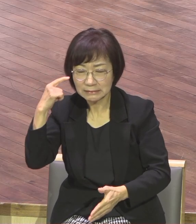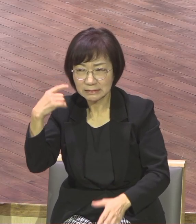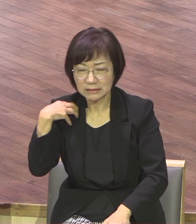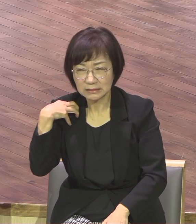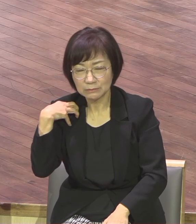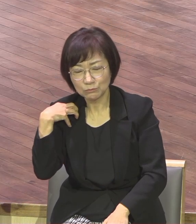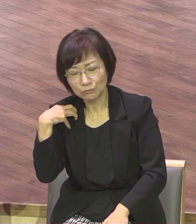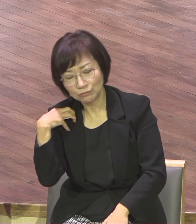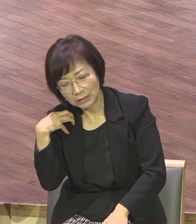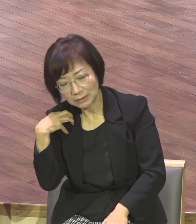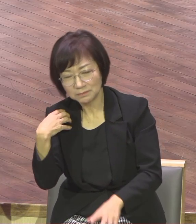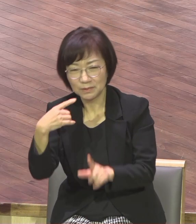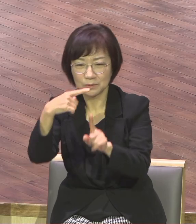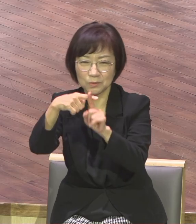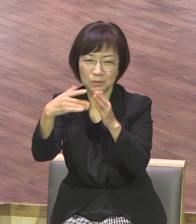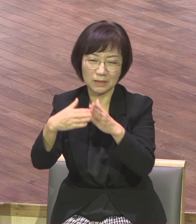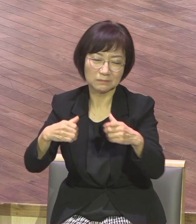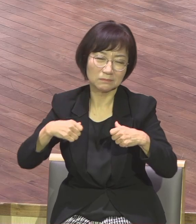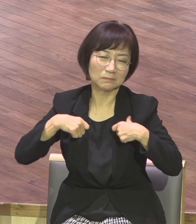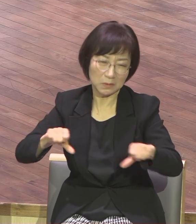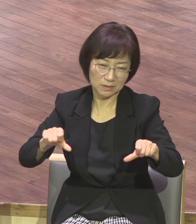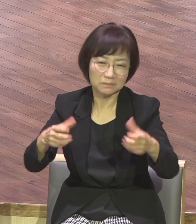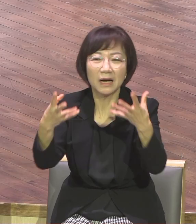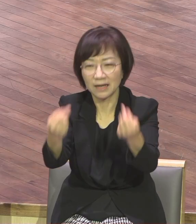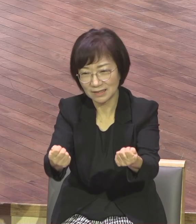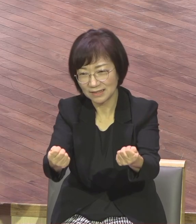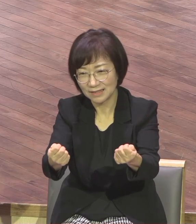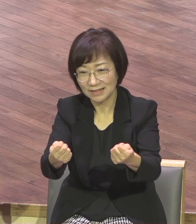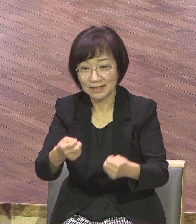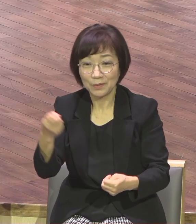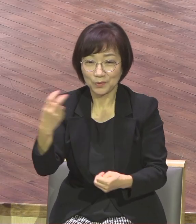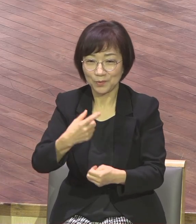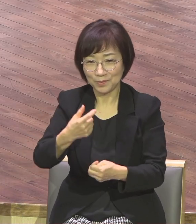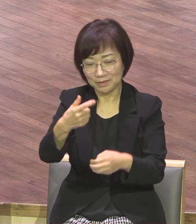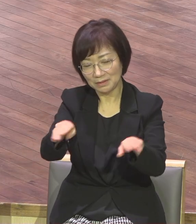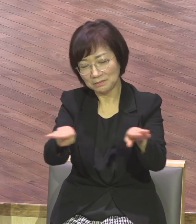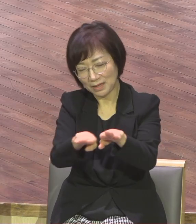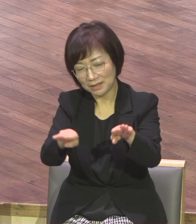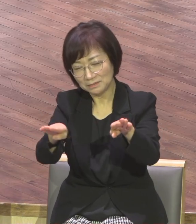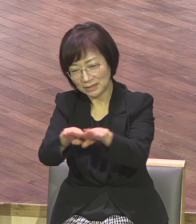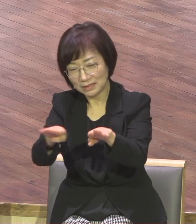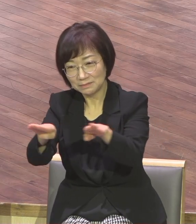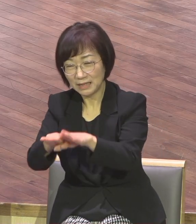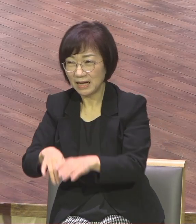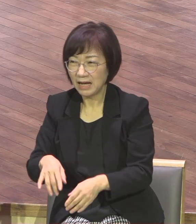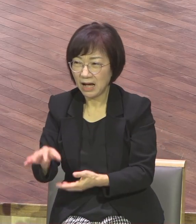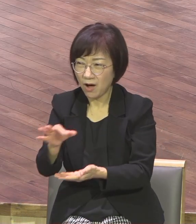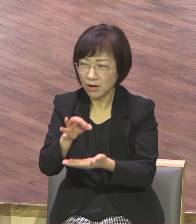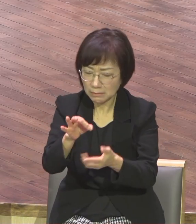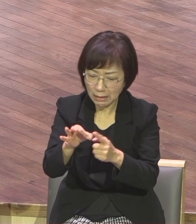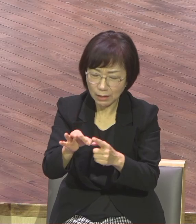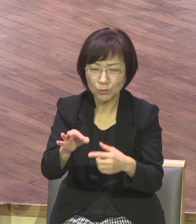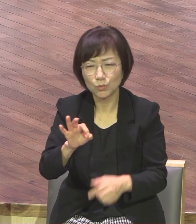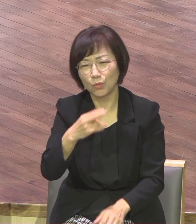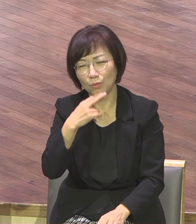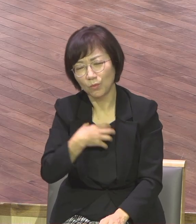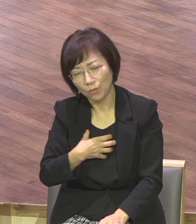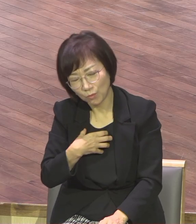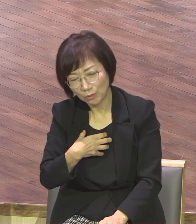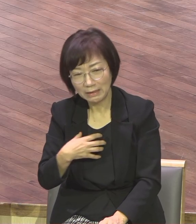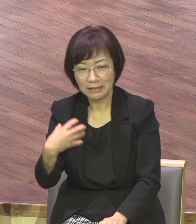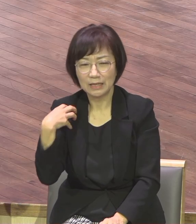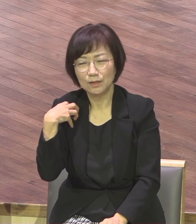떠난 분들이 많아요. 또 장기 결석한 분들도 많아요. 이것 때문에 너무 부담스럽다. 사실